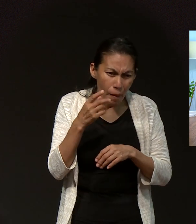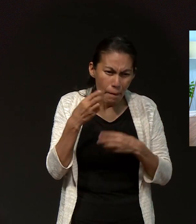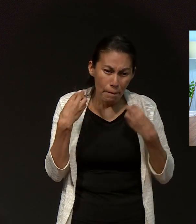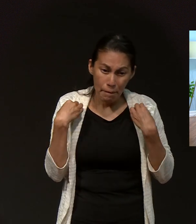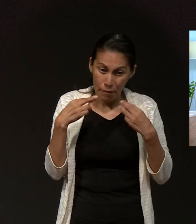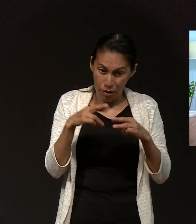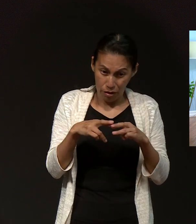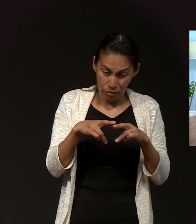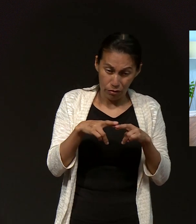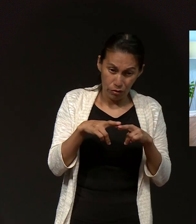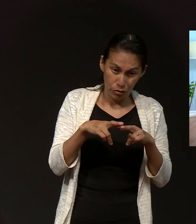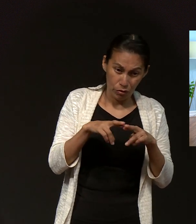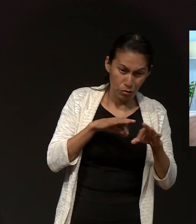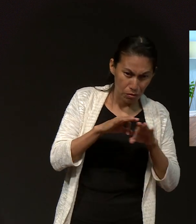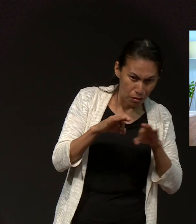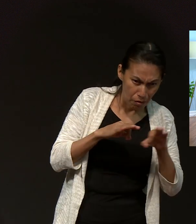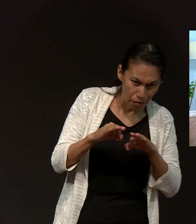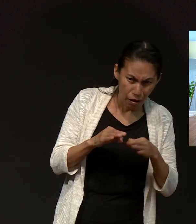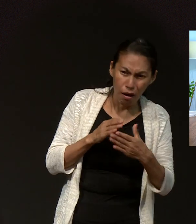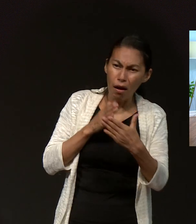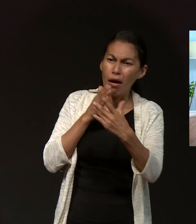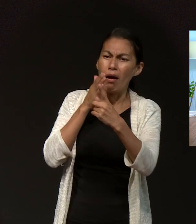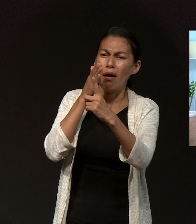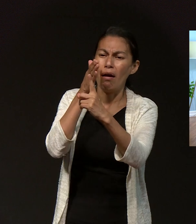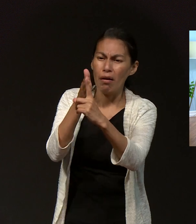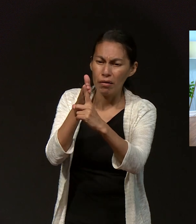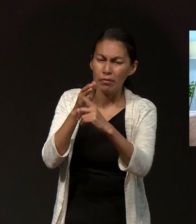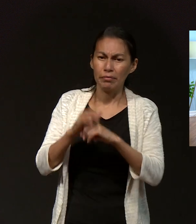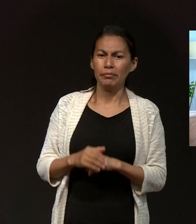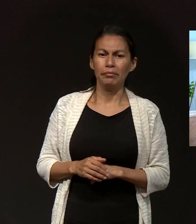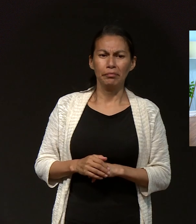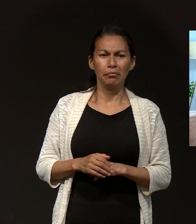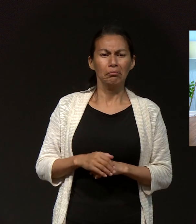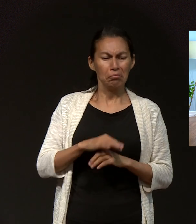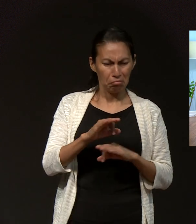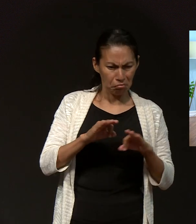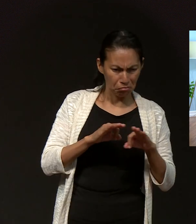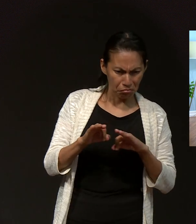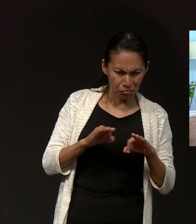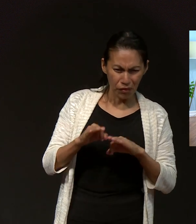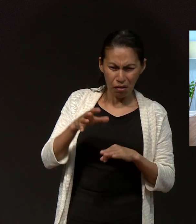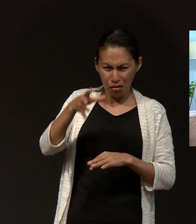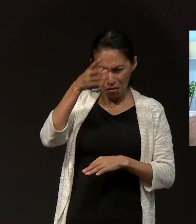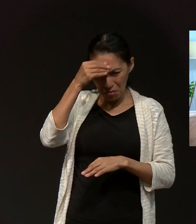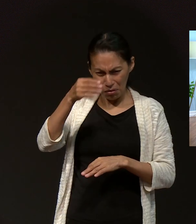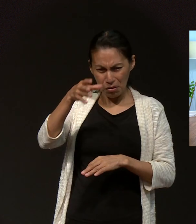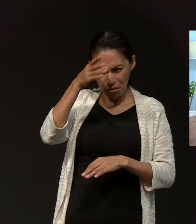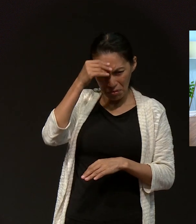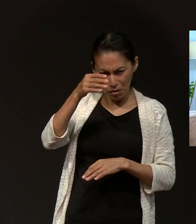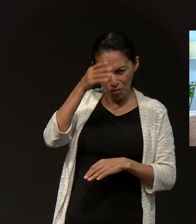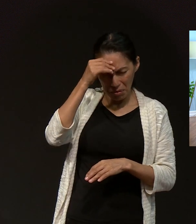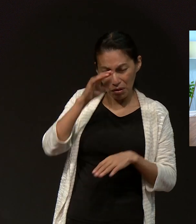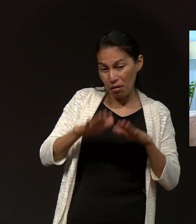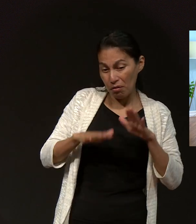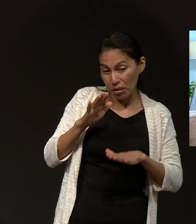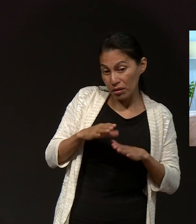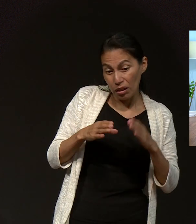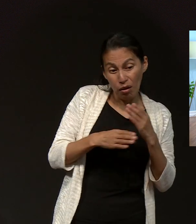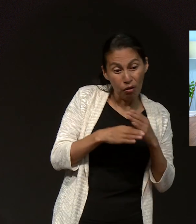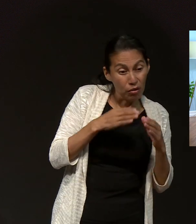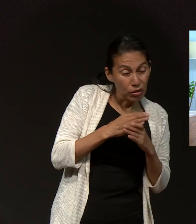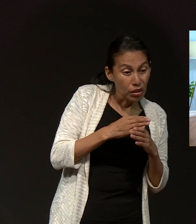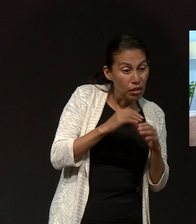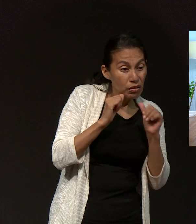profesor trabajando en el servicio social como un objetivo, no como una meta, como ese arquitecto que va y aplica eso y